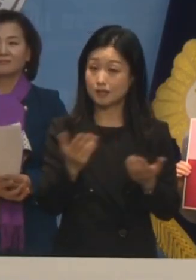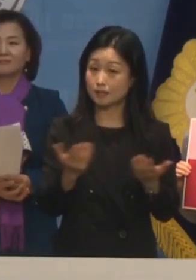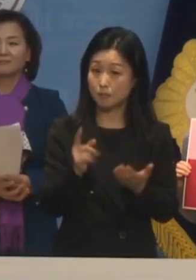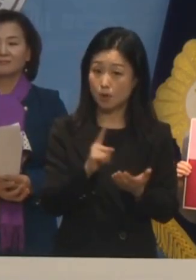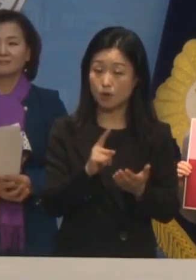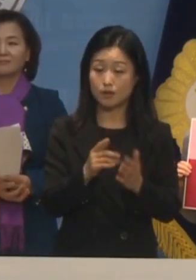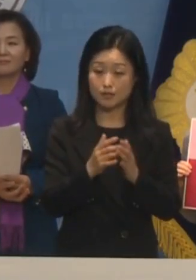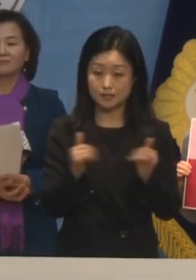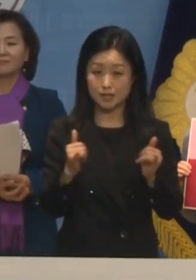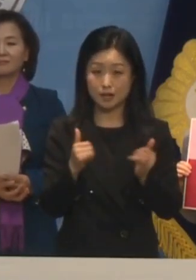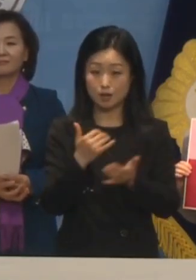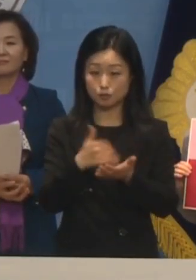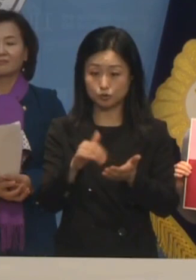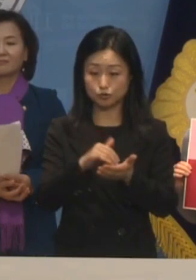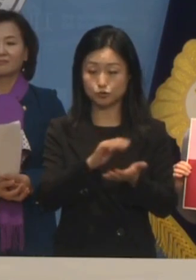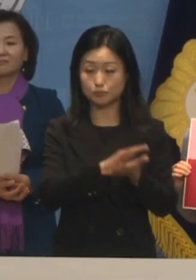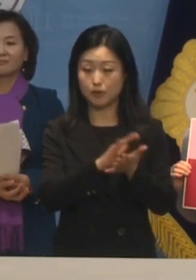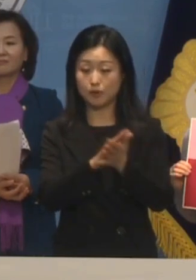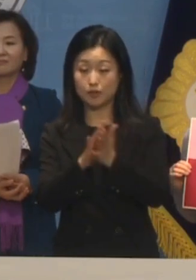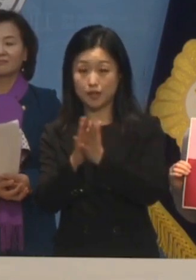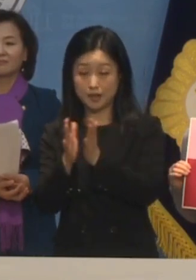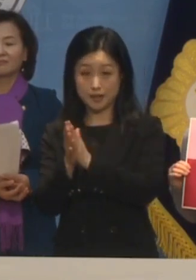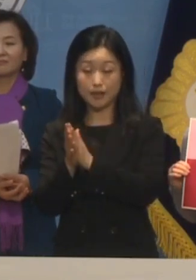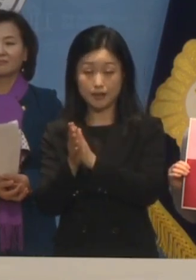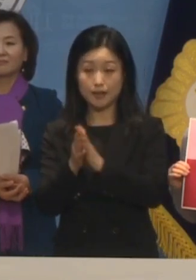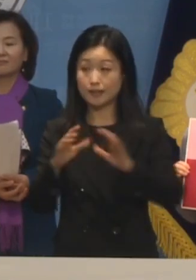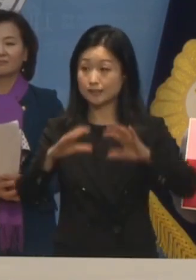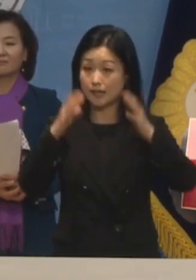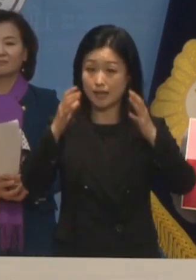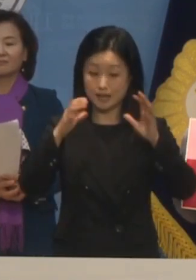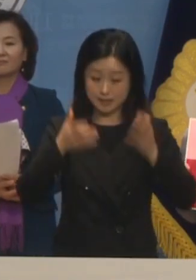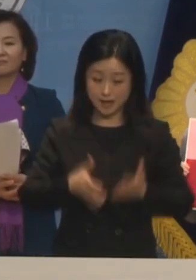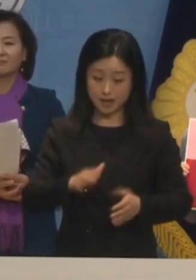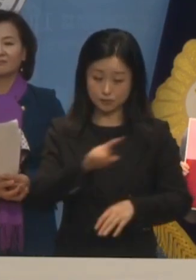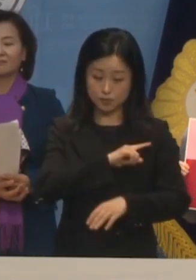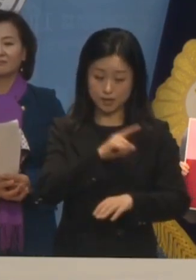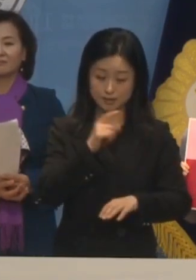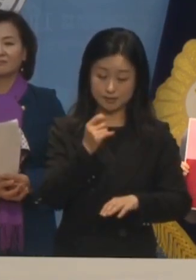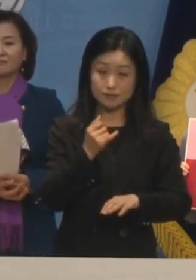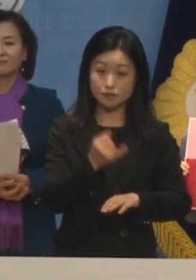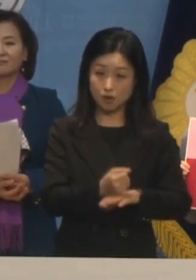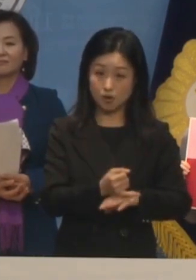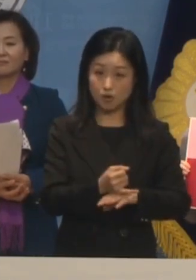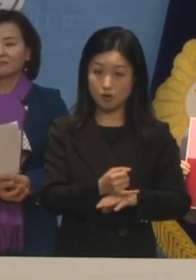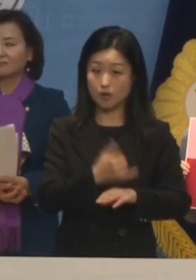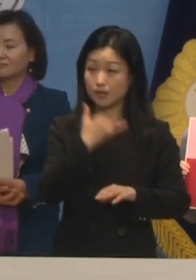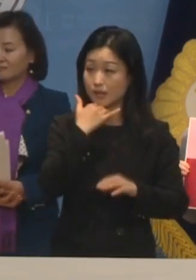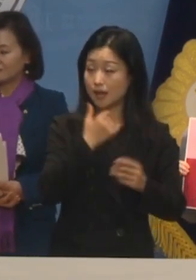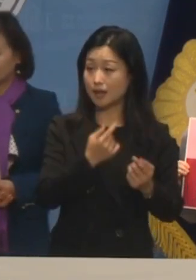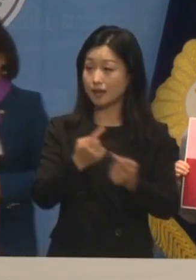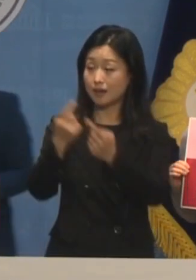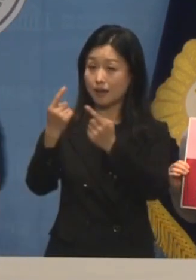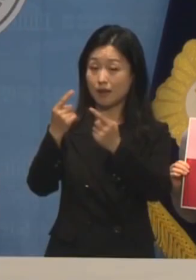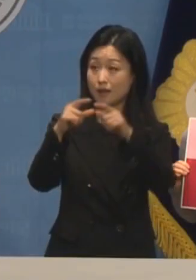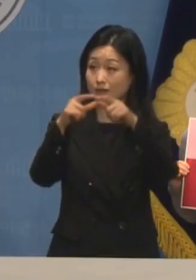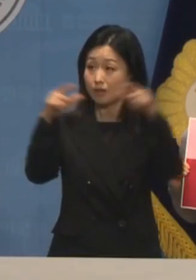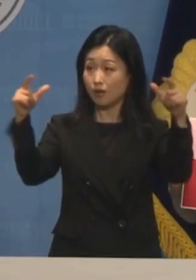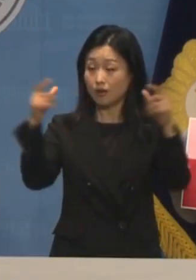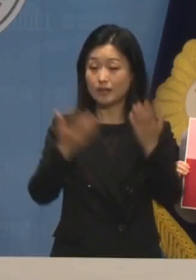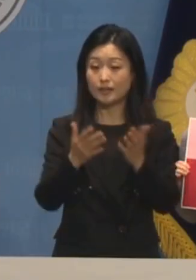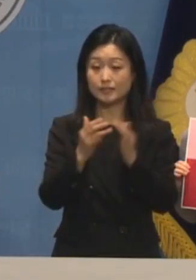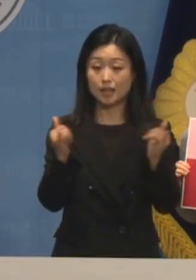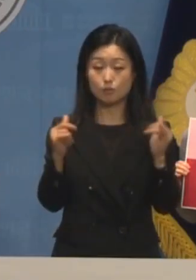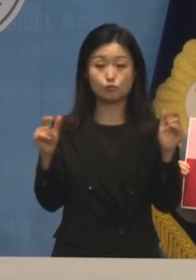인구 구조의 변화입니다. 세계 최저 출생률과 최고로 빠른 고령화로 인해 일할 사람이 줄어들고